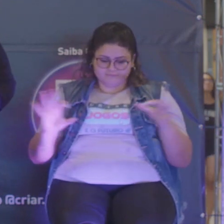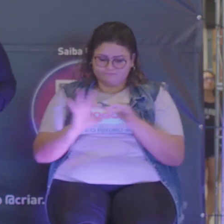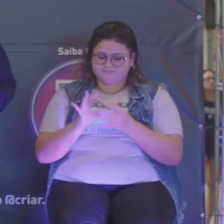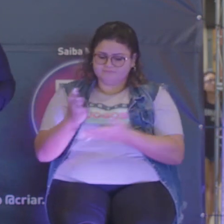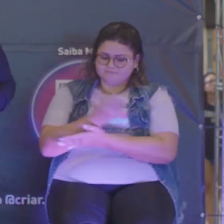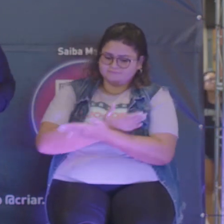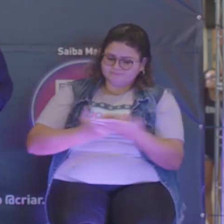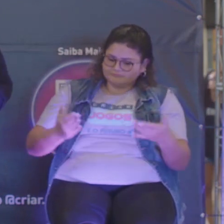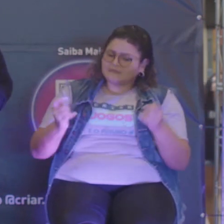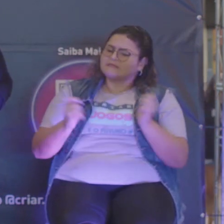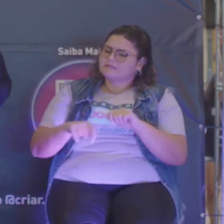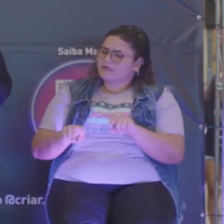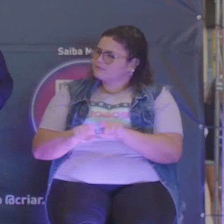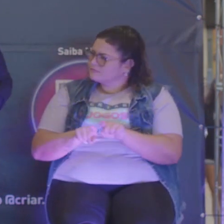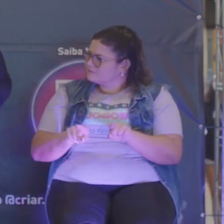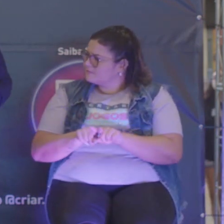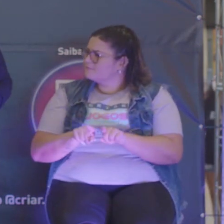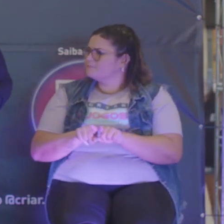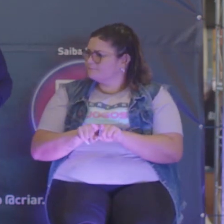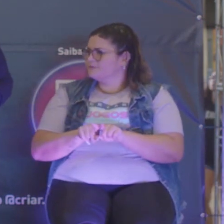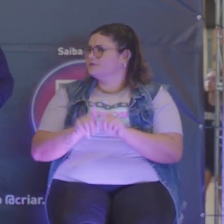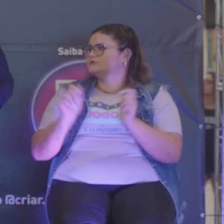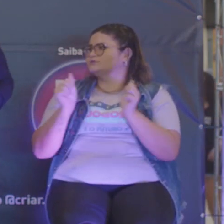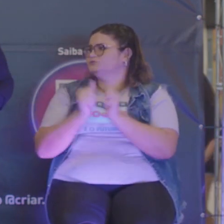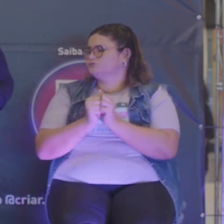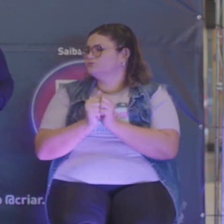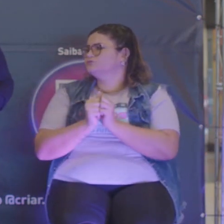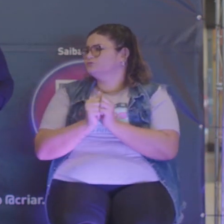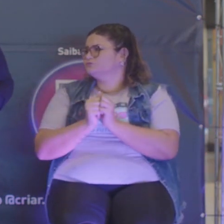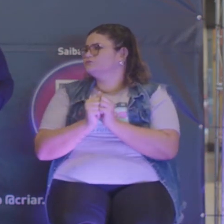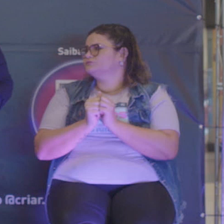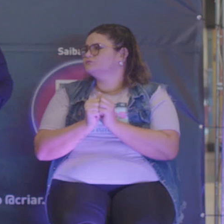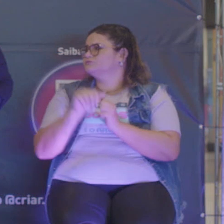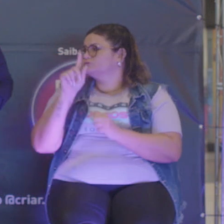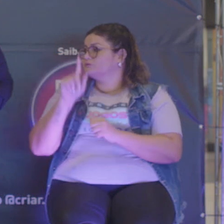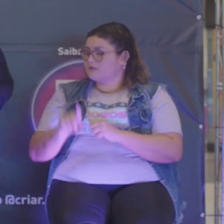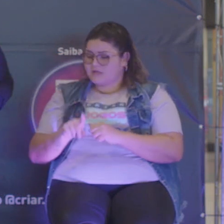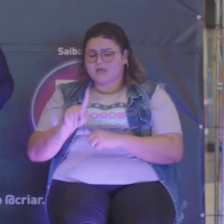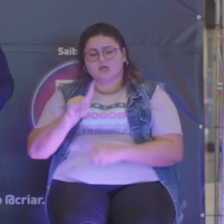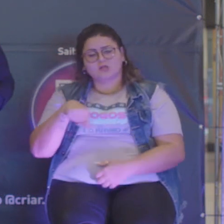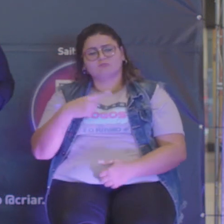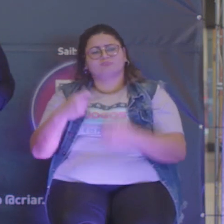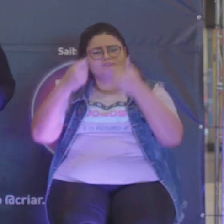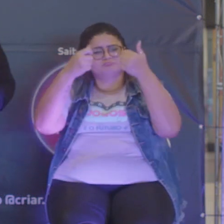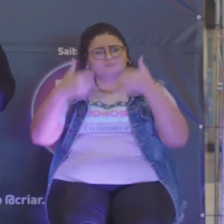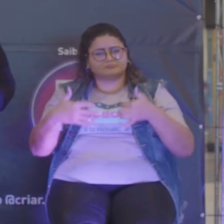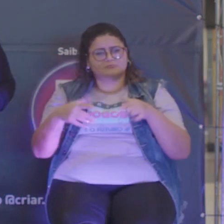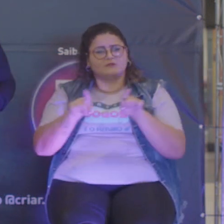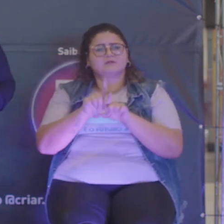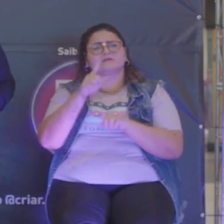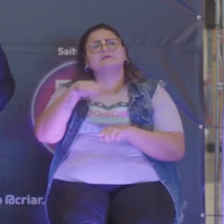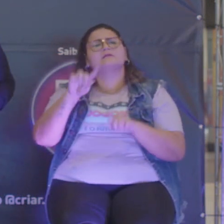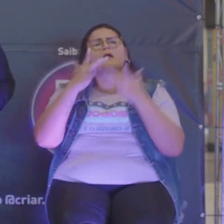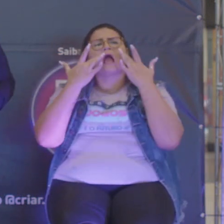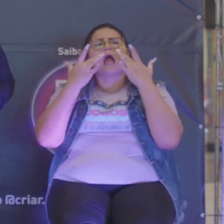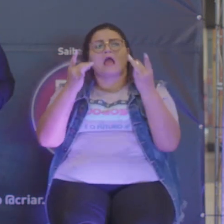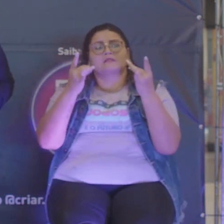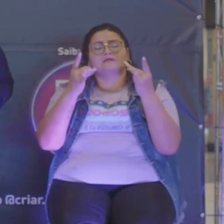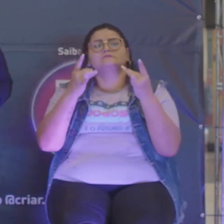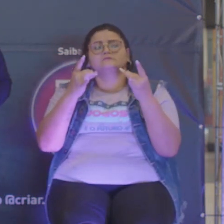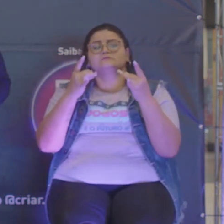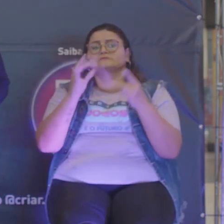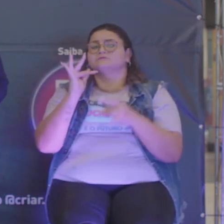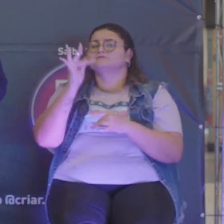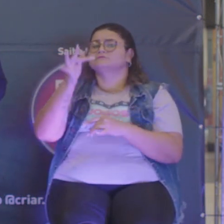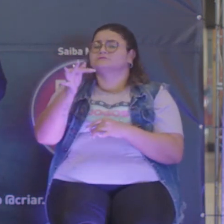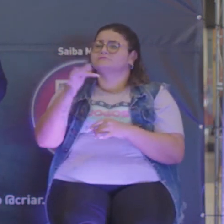Jogar um FIFA, ou até jogar um Free Fire juntos. Então, é esse tipo de coisa que a gente gosta de falar, que chama atenção, né? Se eu subir nesse palco